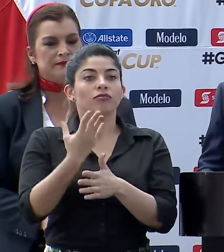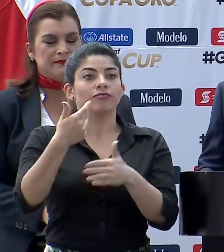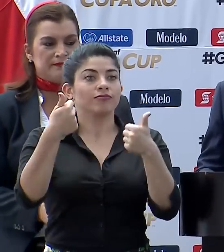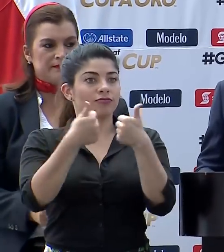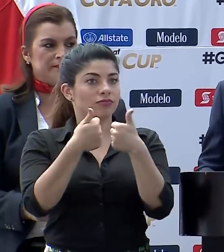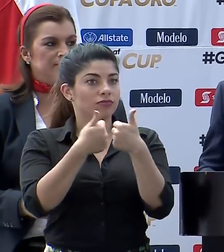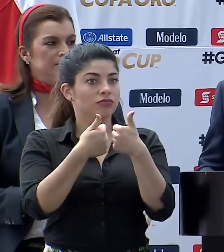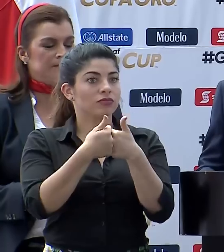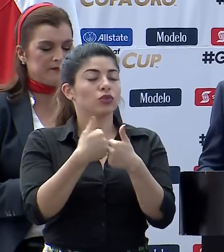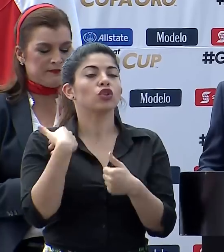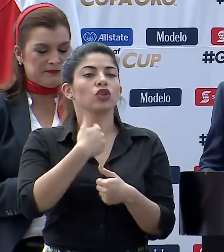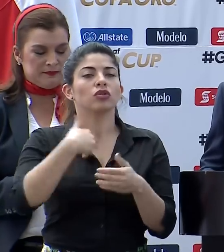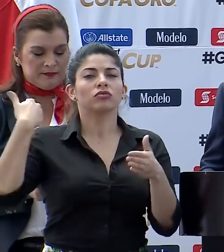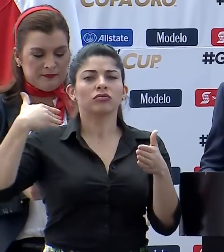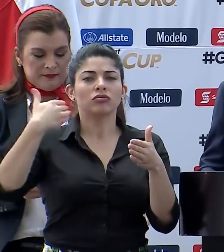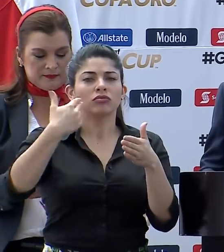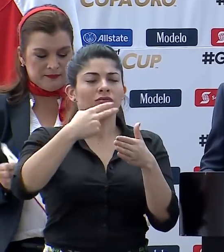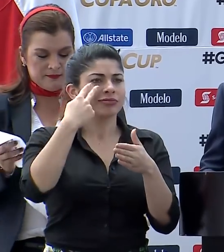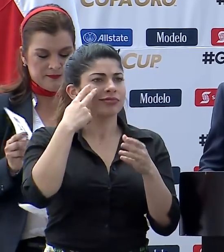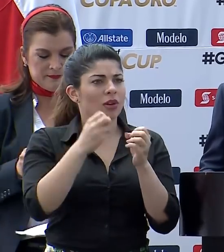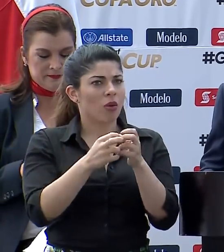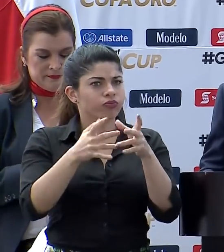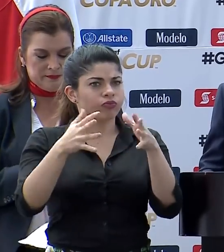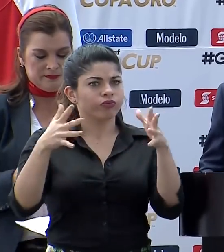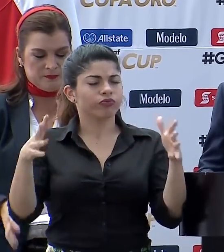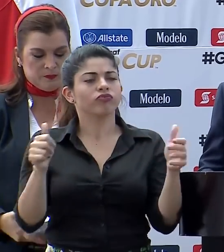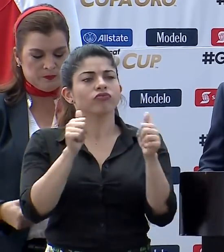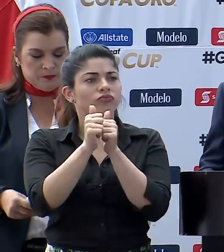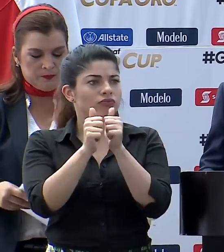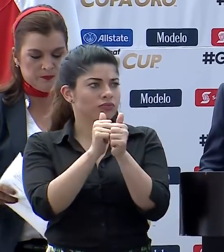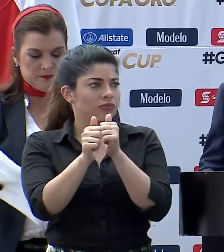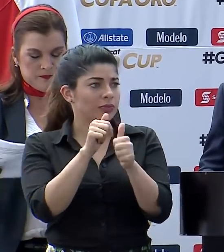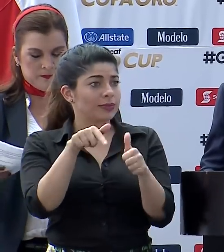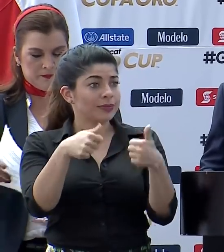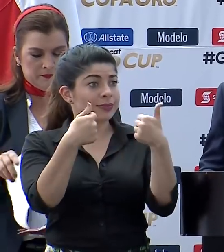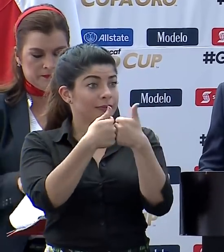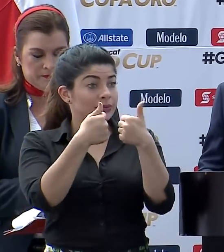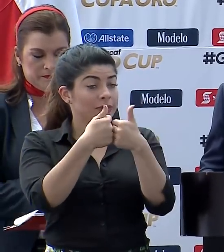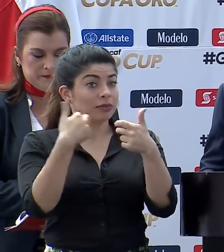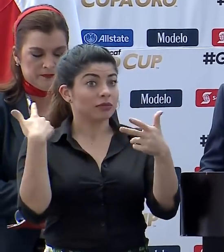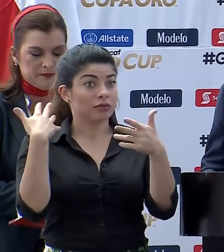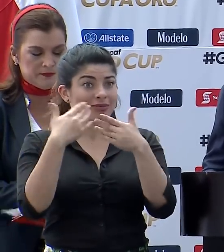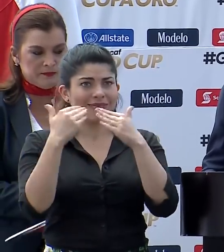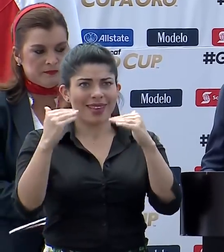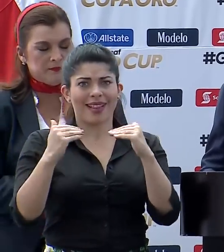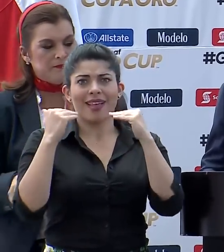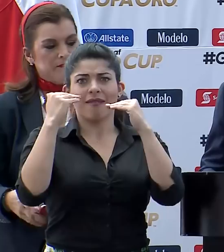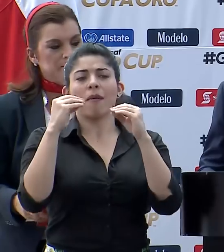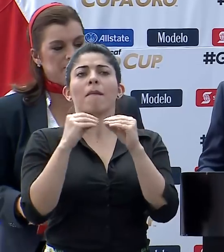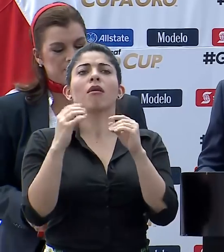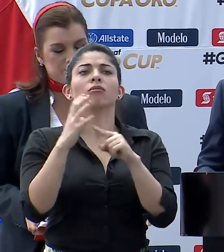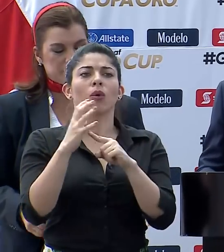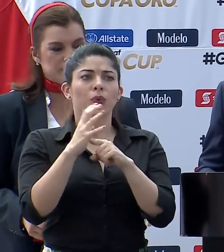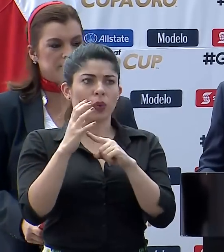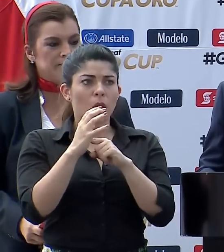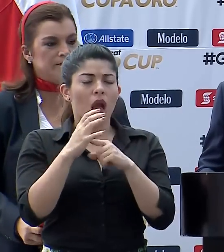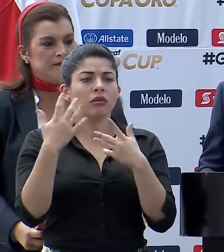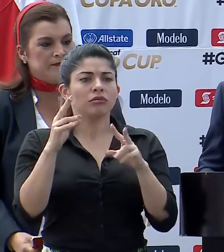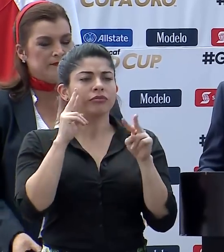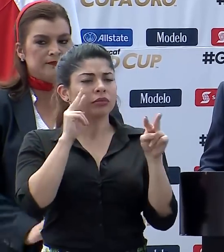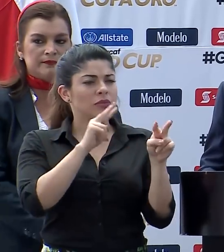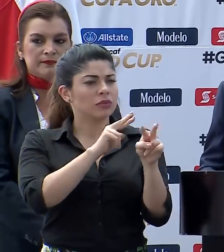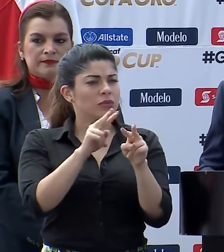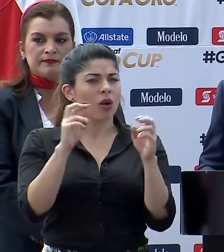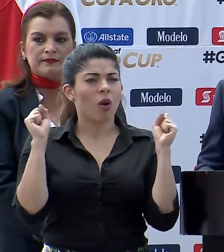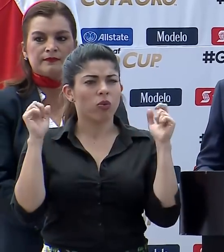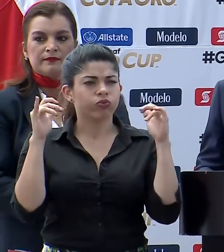torneo, hemos visto el crecimiento de la competencia. El torneo ha alcanzado grandes niveles de popularidad. Hemos visto cómo atrae